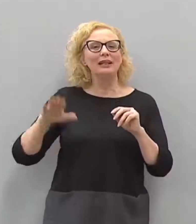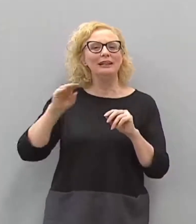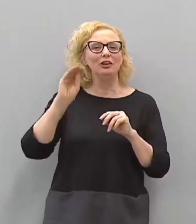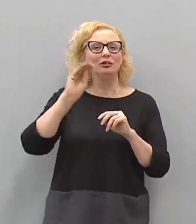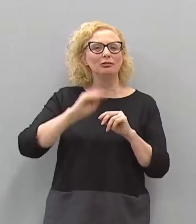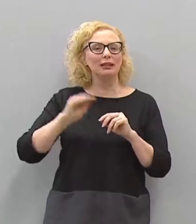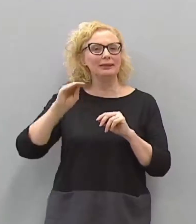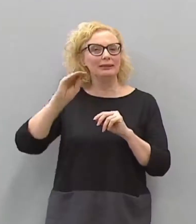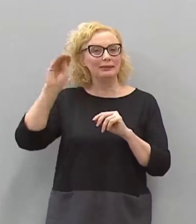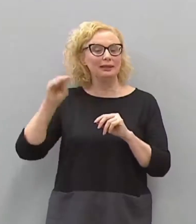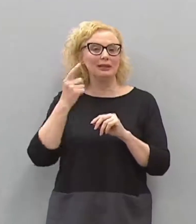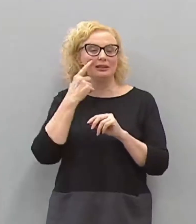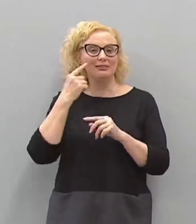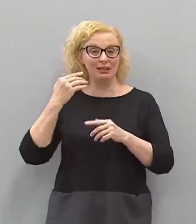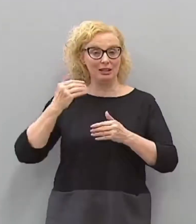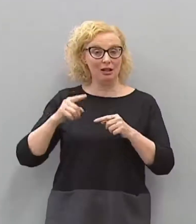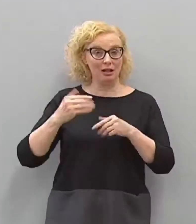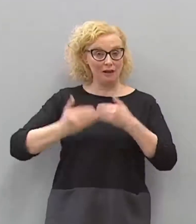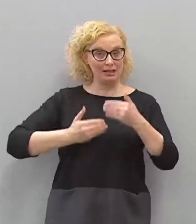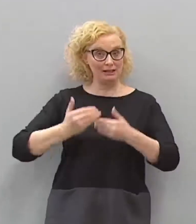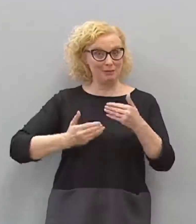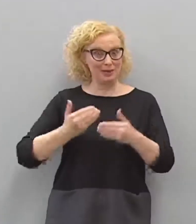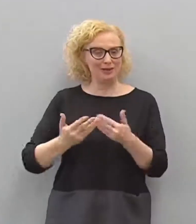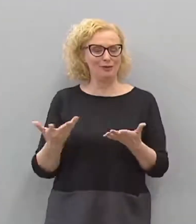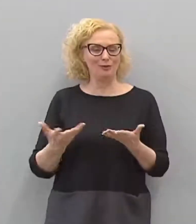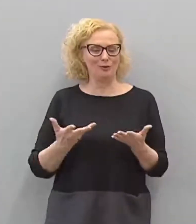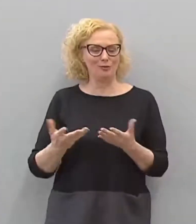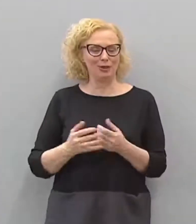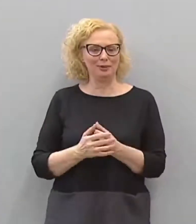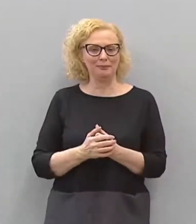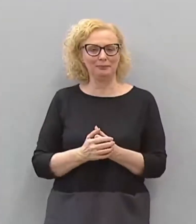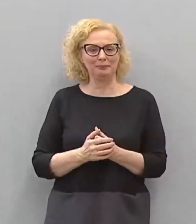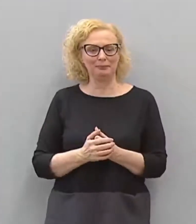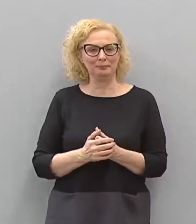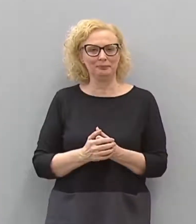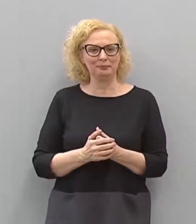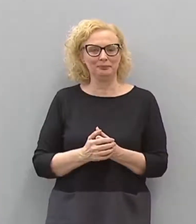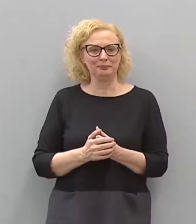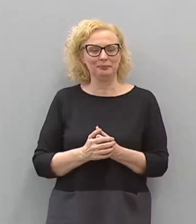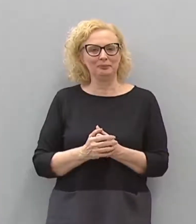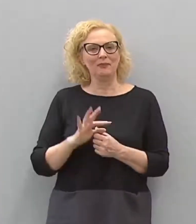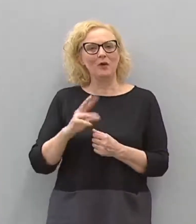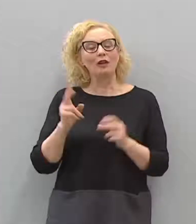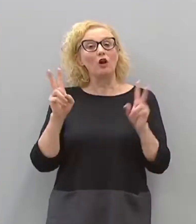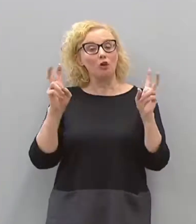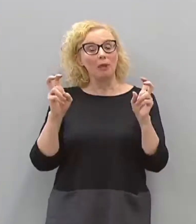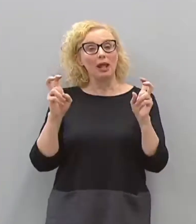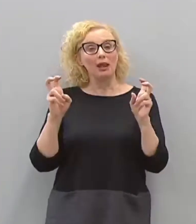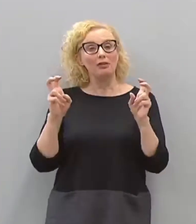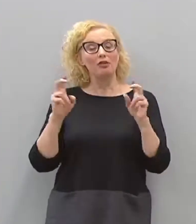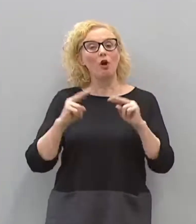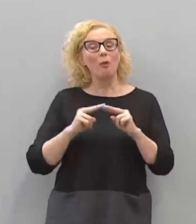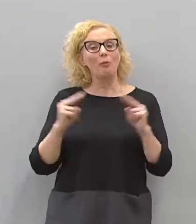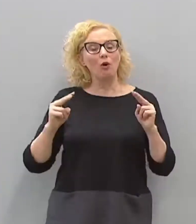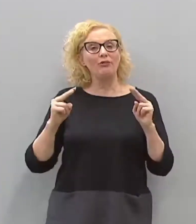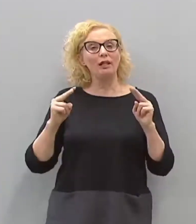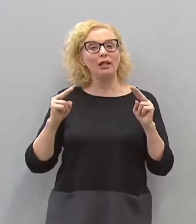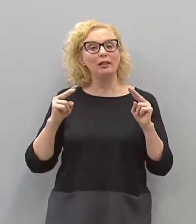lo stato di avanzamento delle attività altro tema su cui la provincia